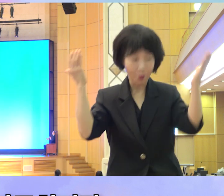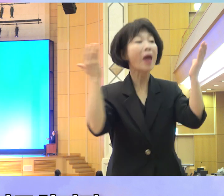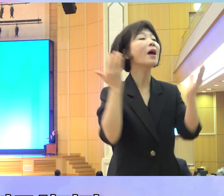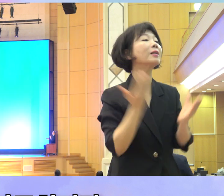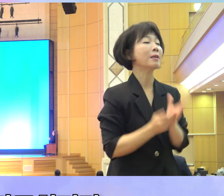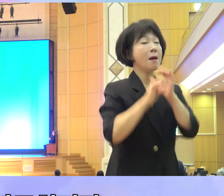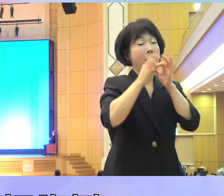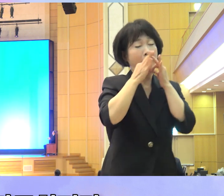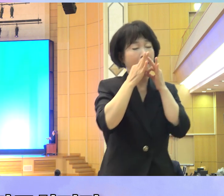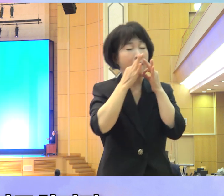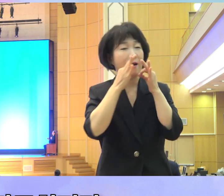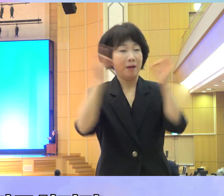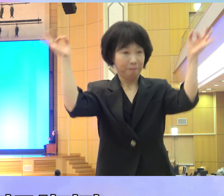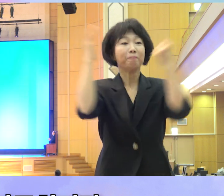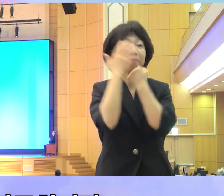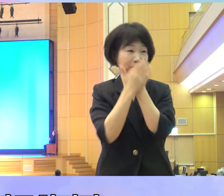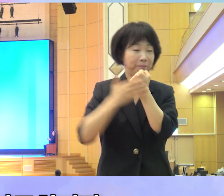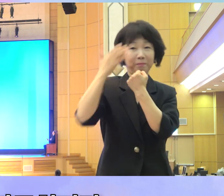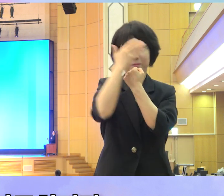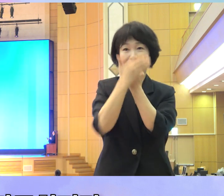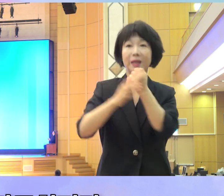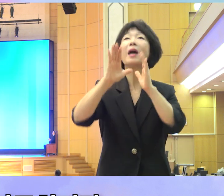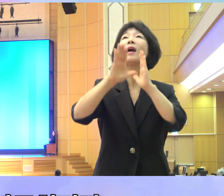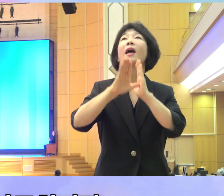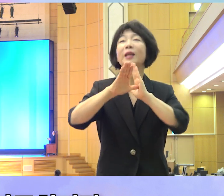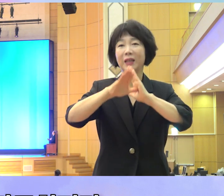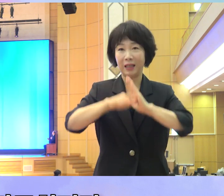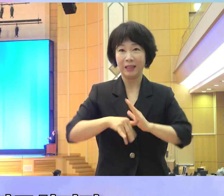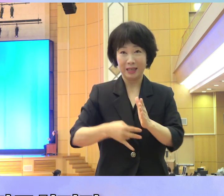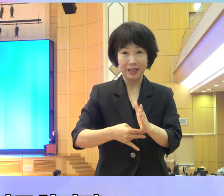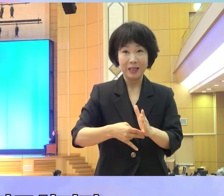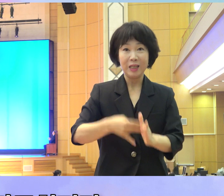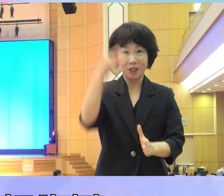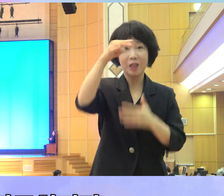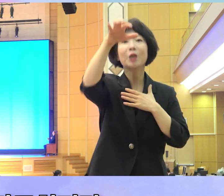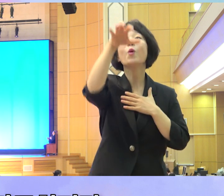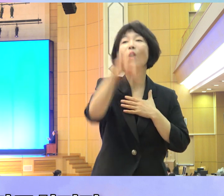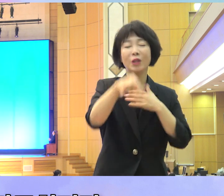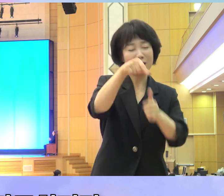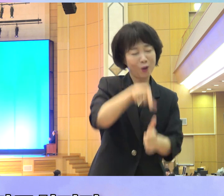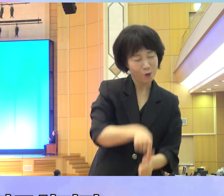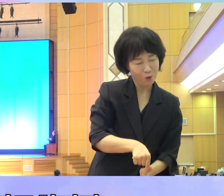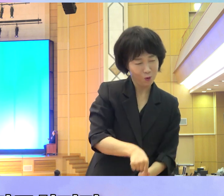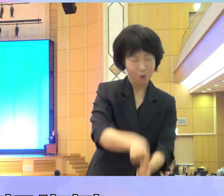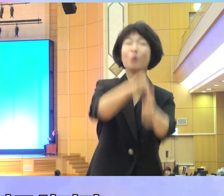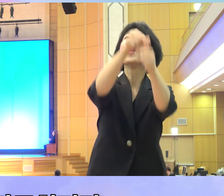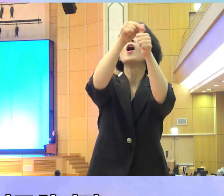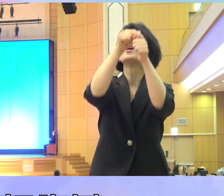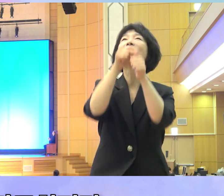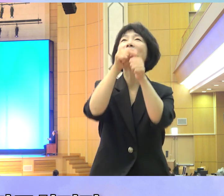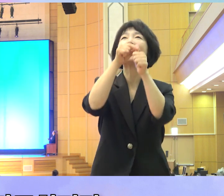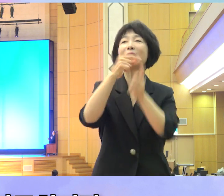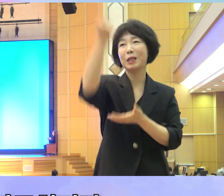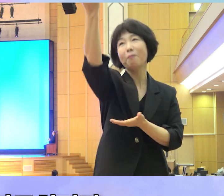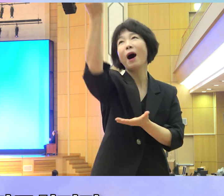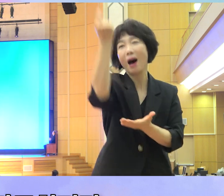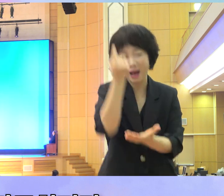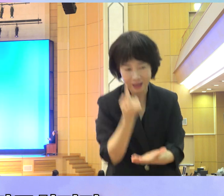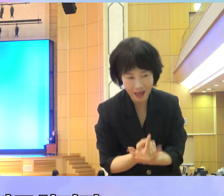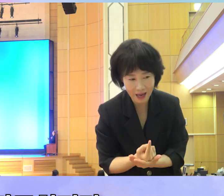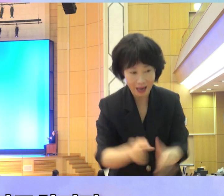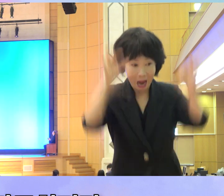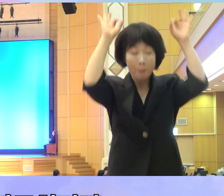오시네. 우리 외치세. 은혜의 해니 시온에서 성도님들의 목소리만